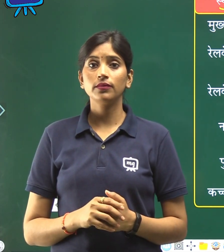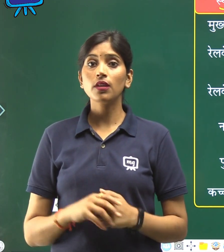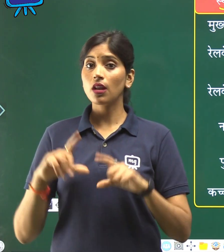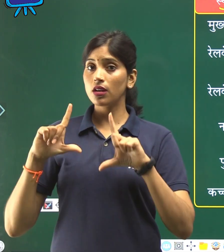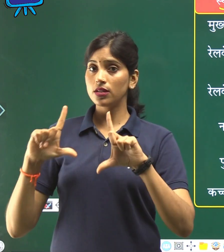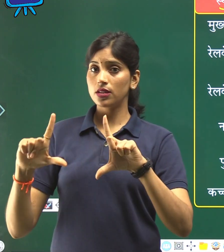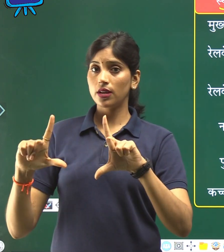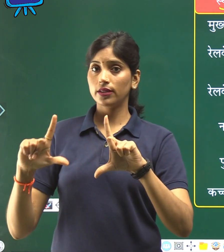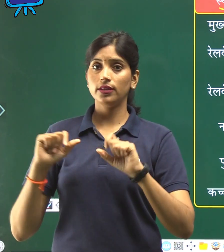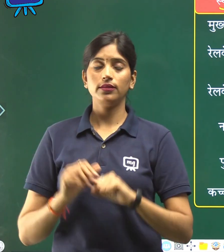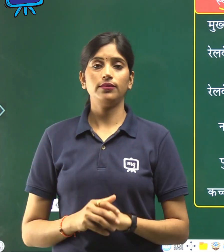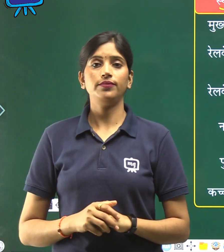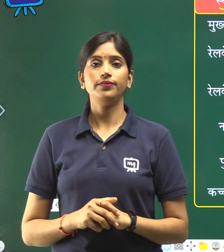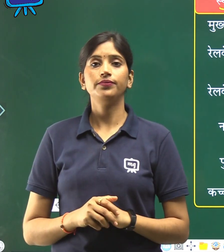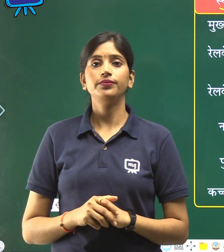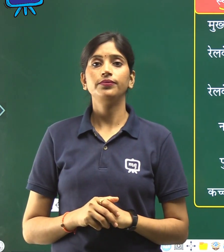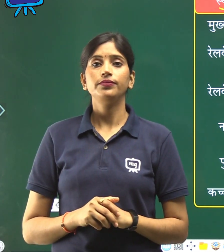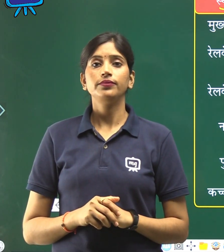संकेत,